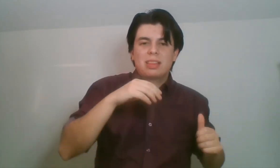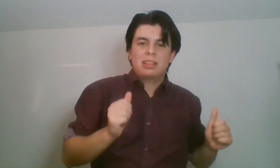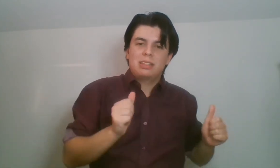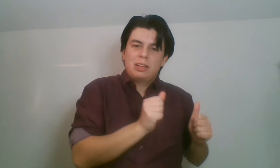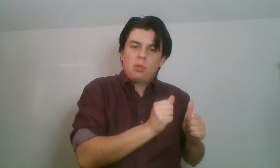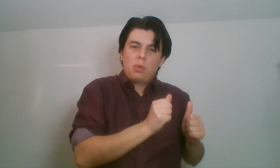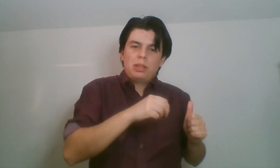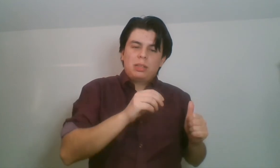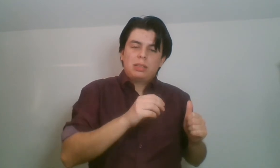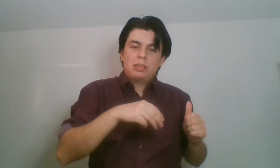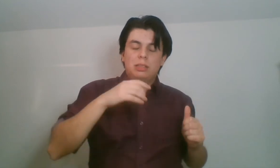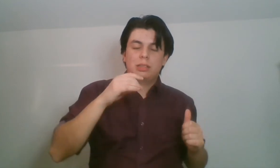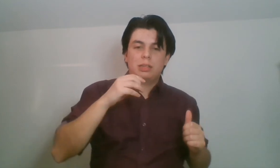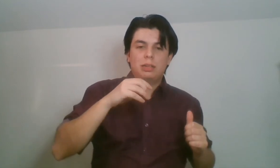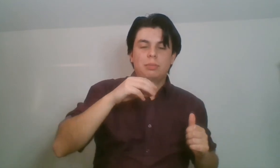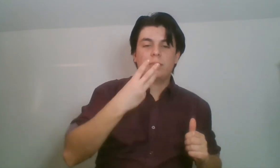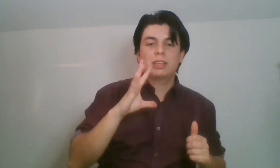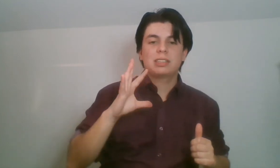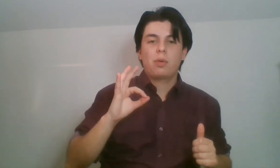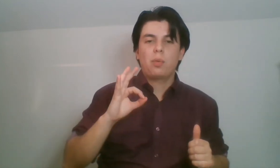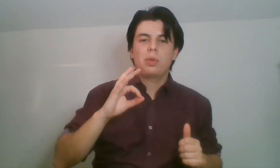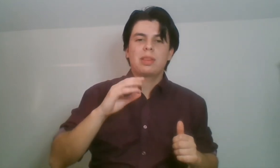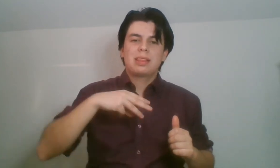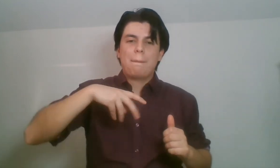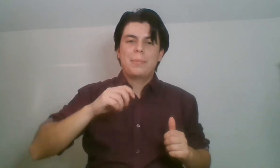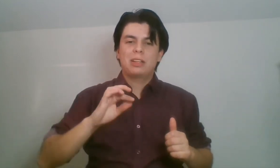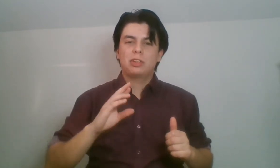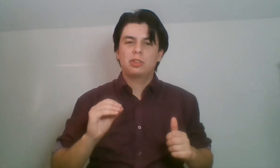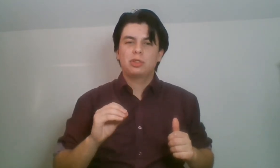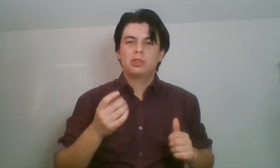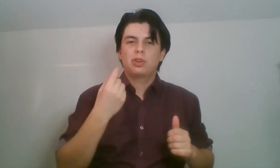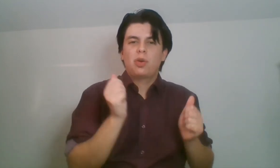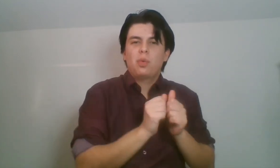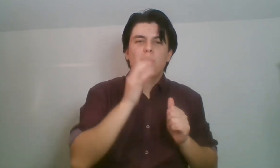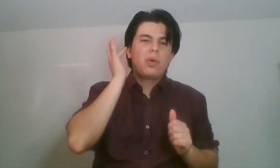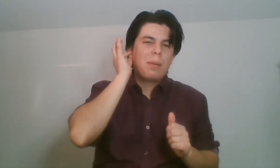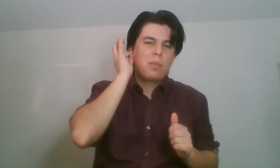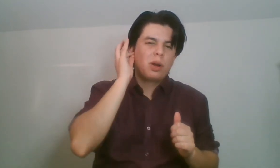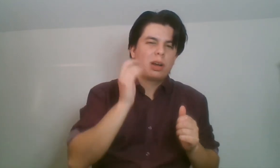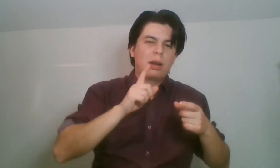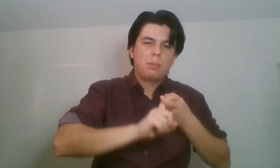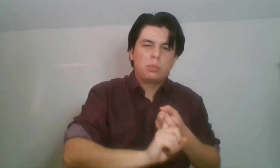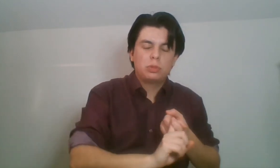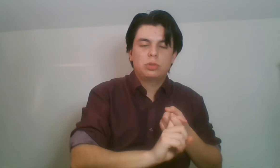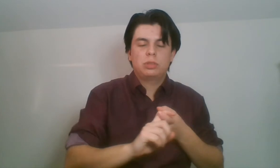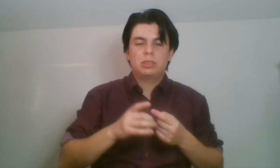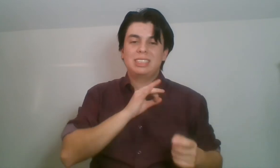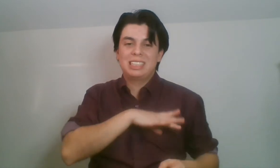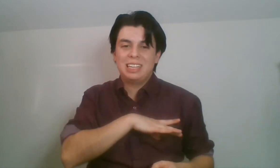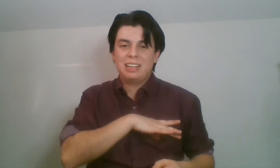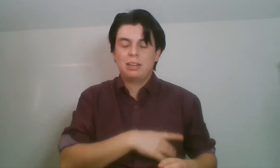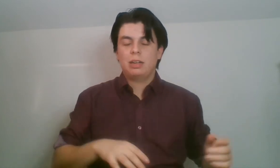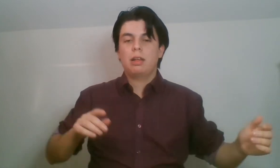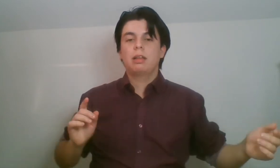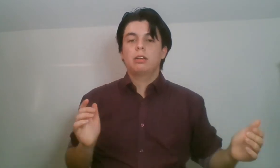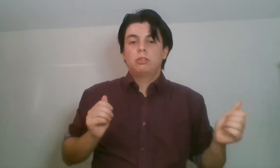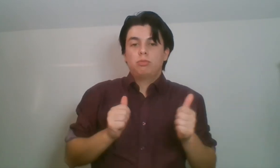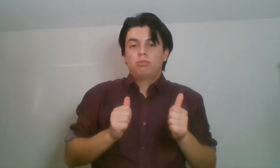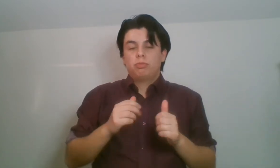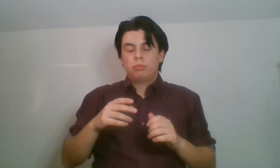último, vivió en su chacra, casado con una chilena a 50 metros de la plaza que llevaría su nombre. Agréguense los